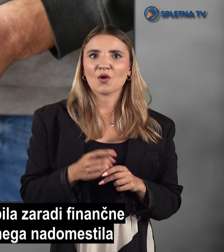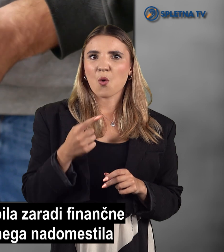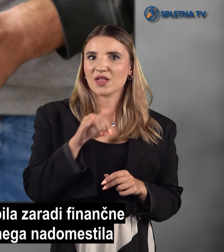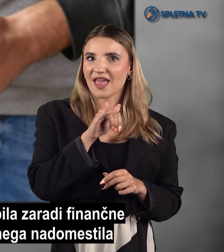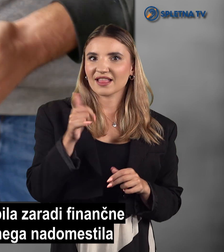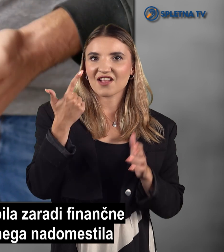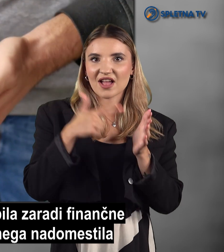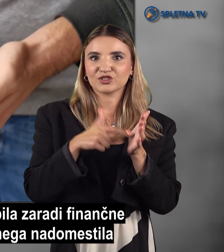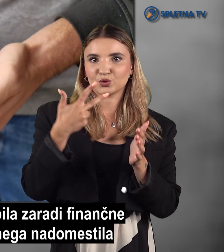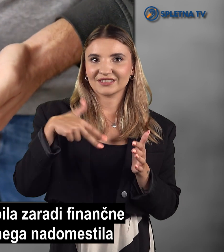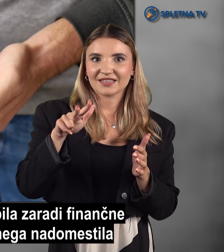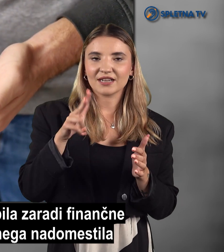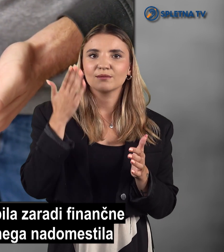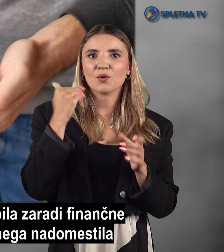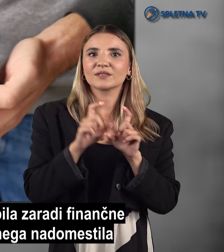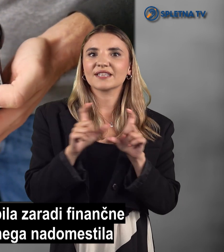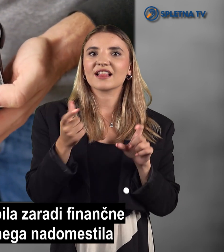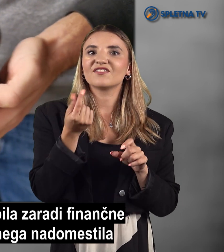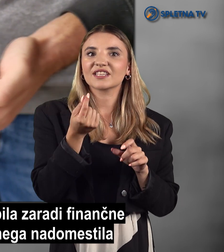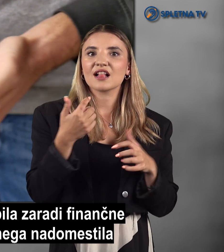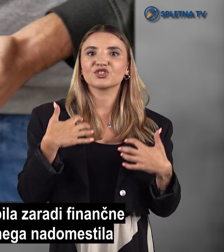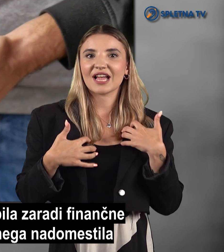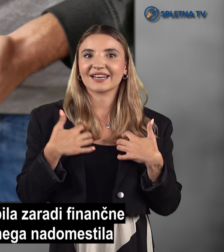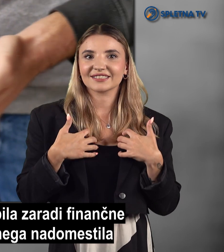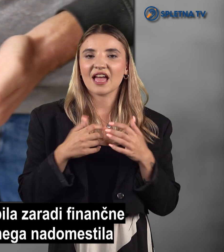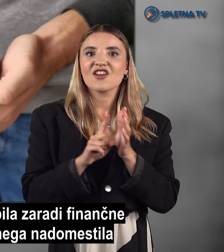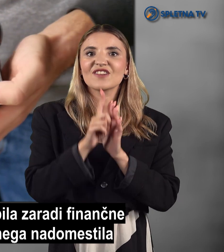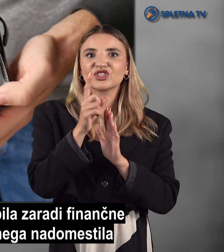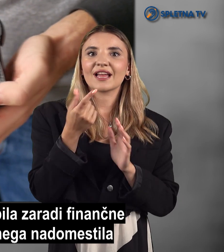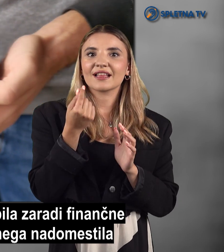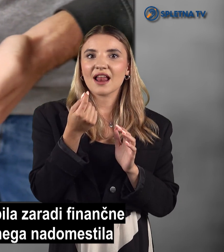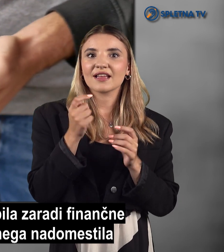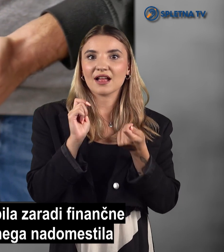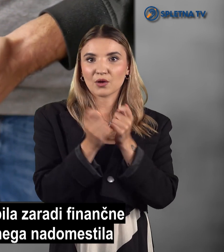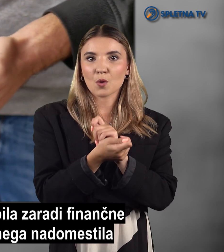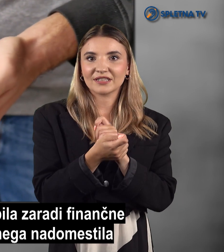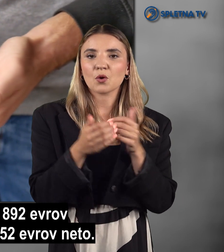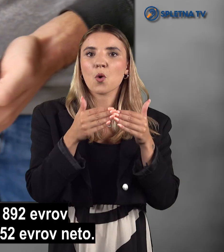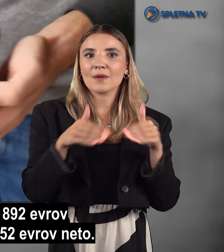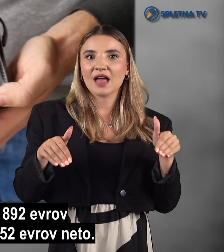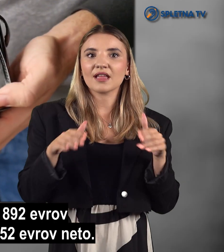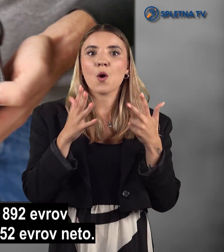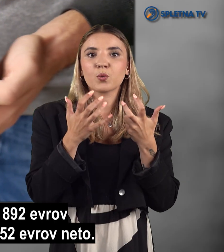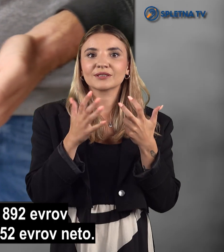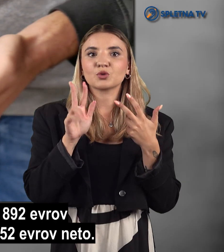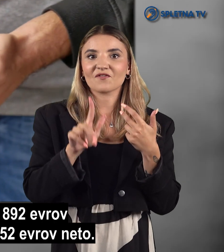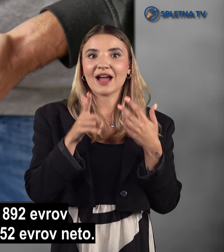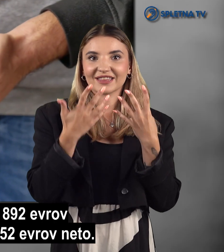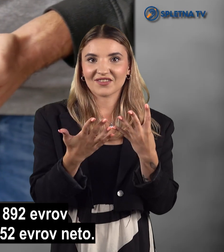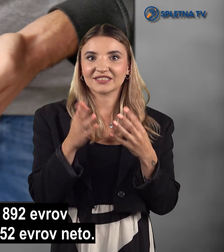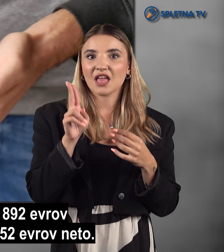Vse od leta 2013 je bila zaradi finančne krize višina denarnega nadomestila omejena